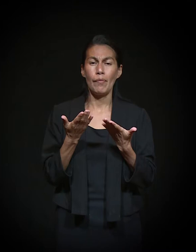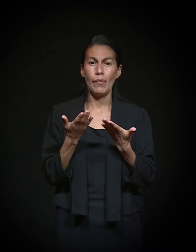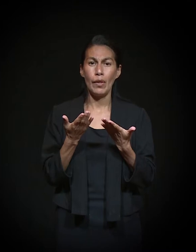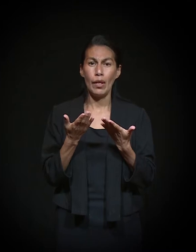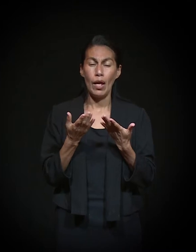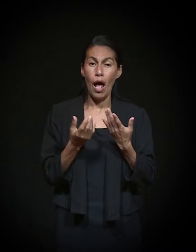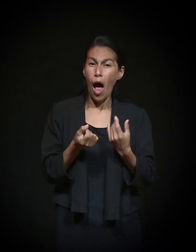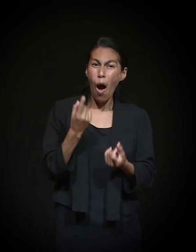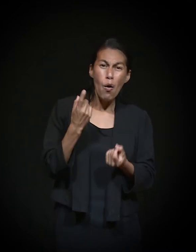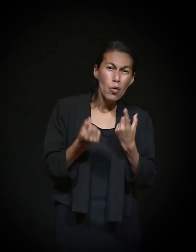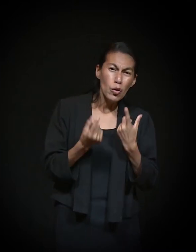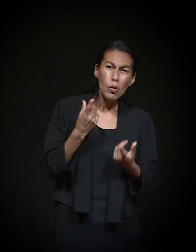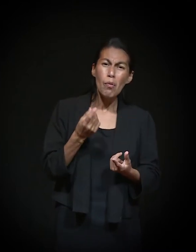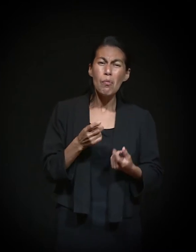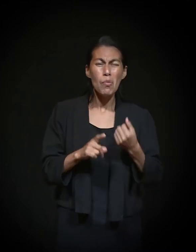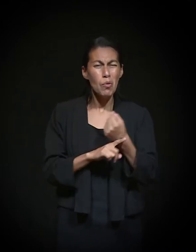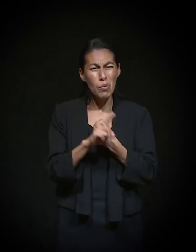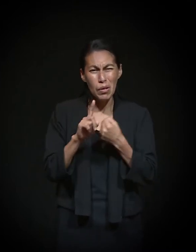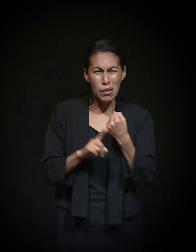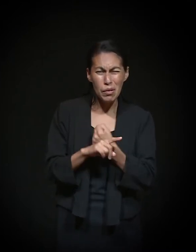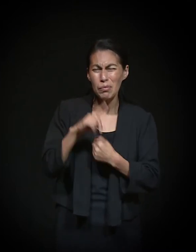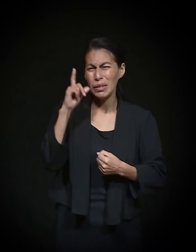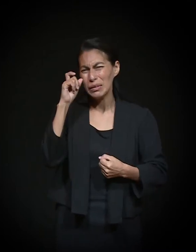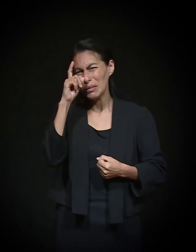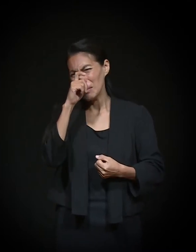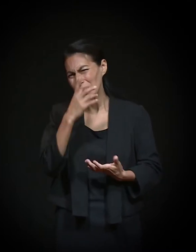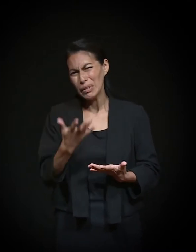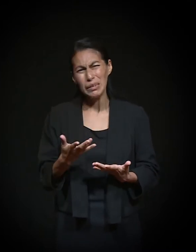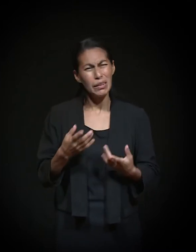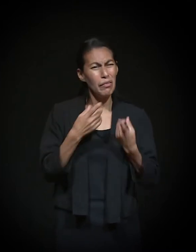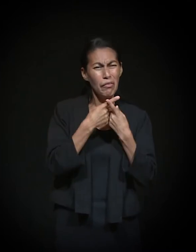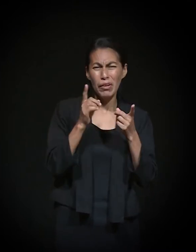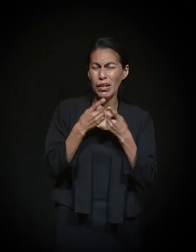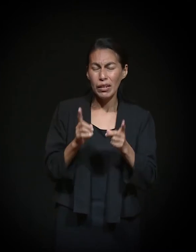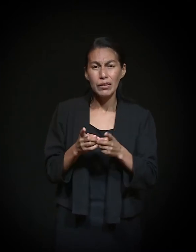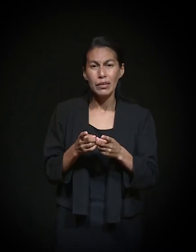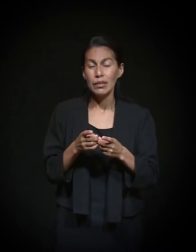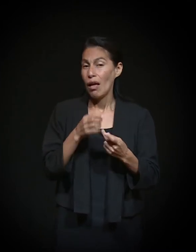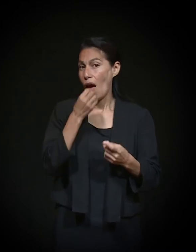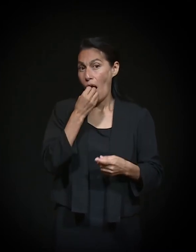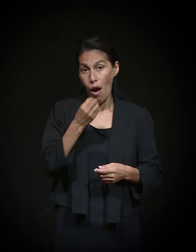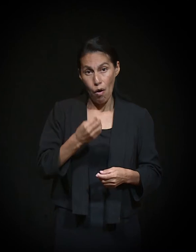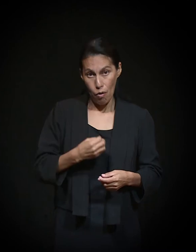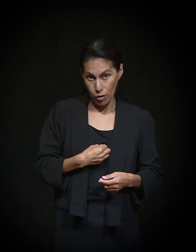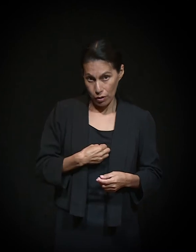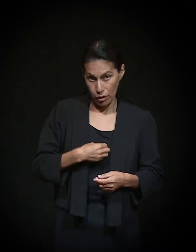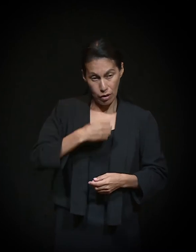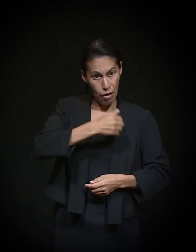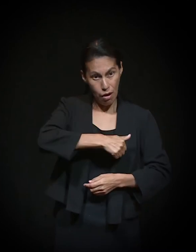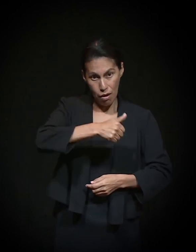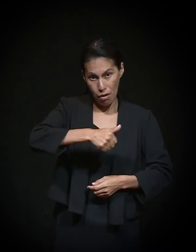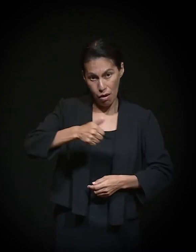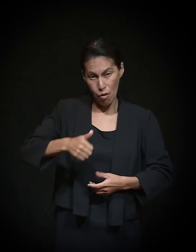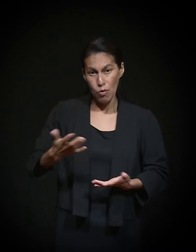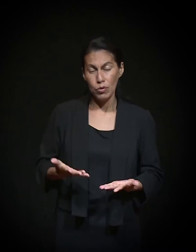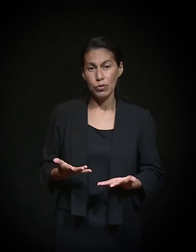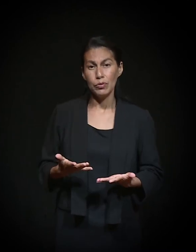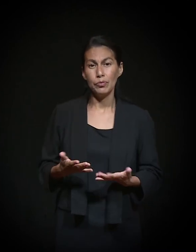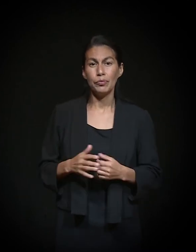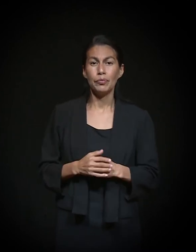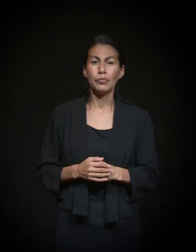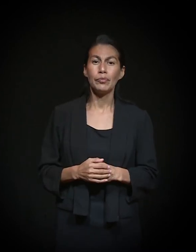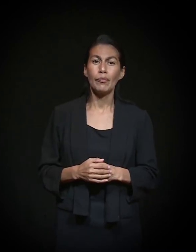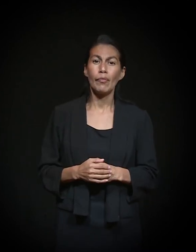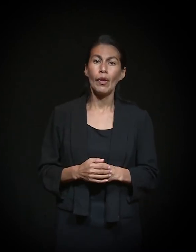no importa la situación en la cual estés, al escuchar los testimonios que esta noche